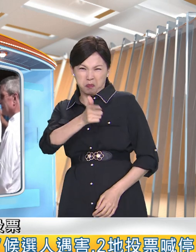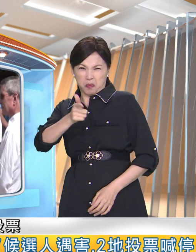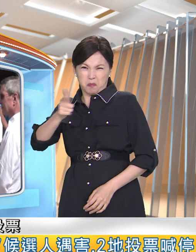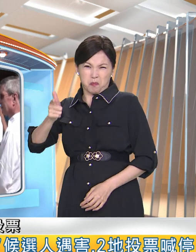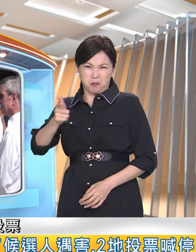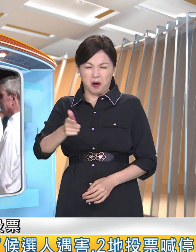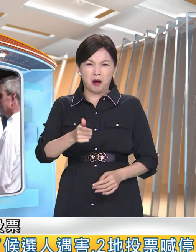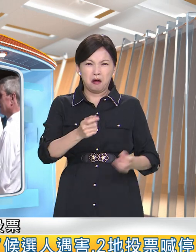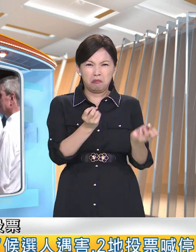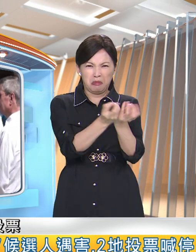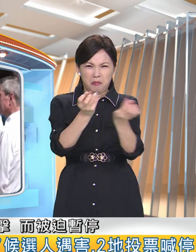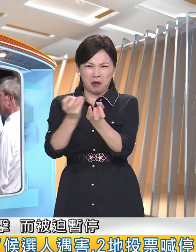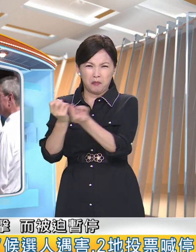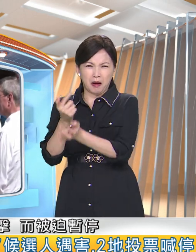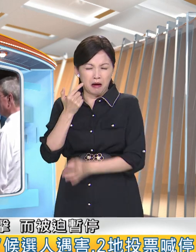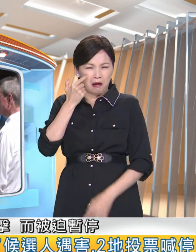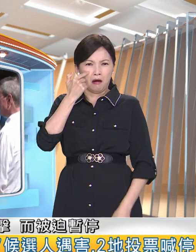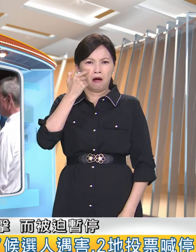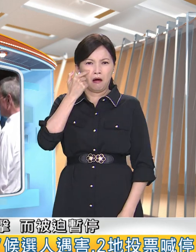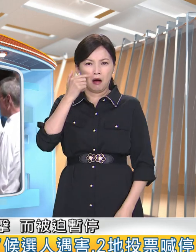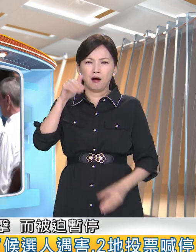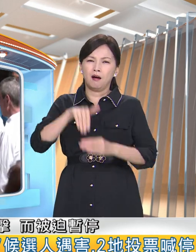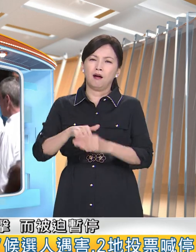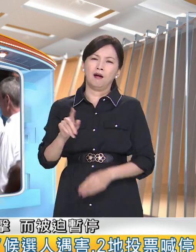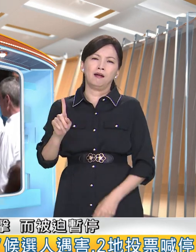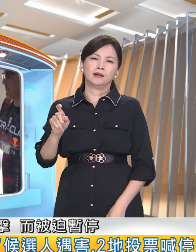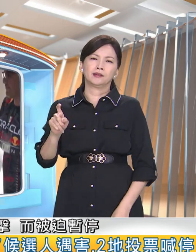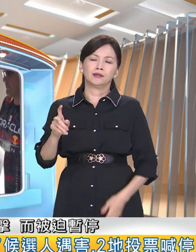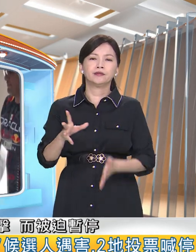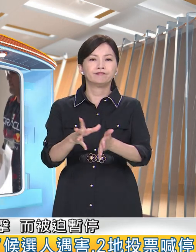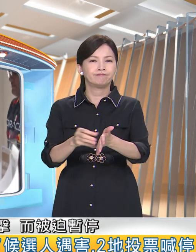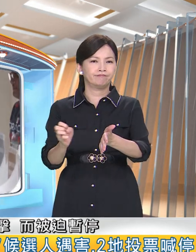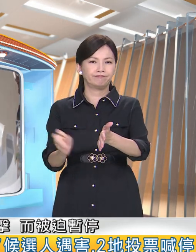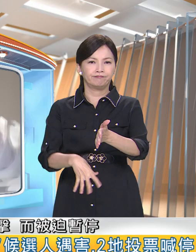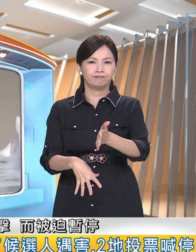投票甚至因为暴力攻击而被迫暂停。